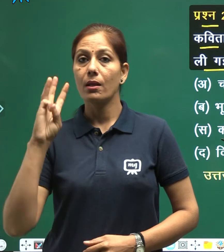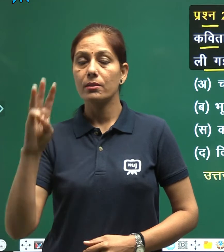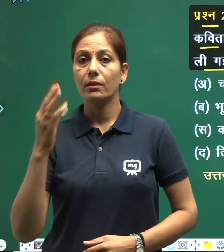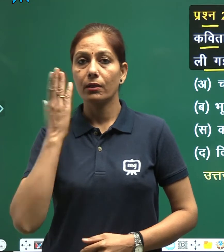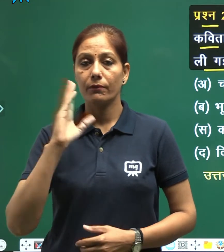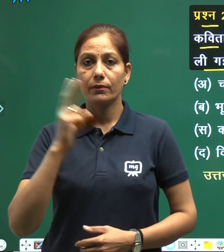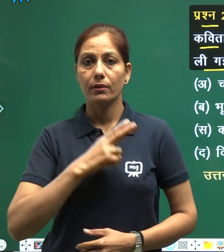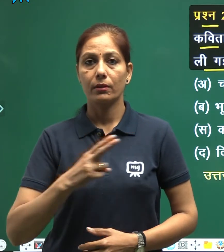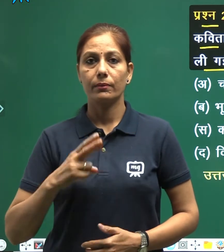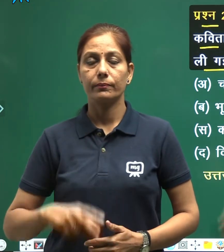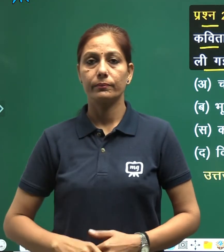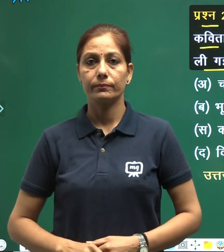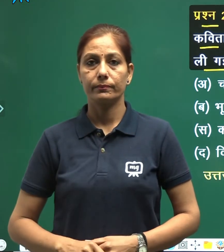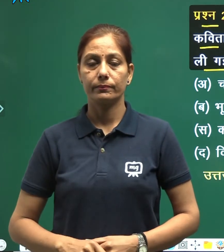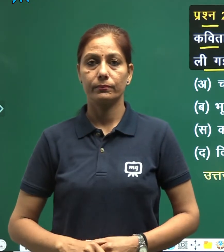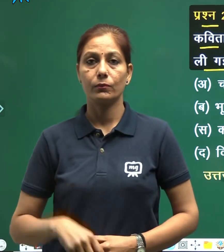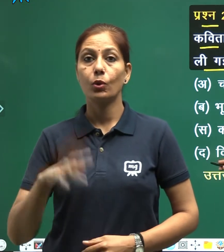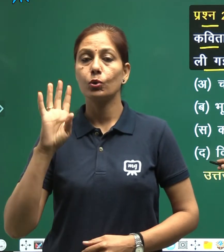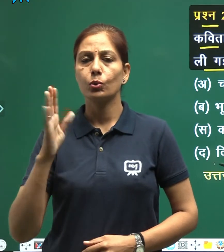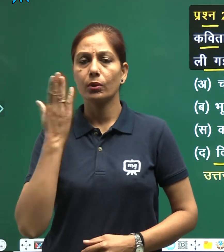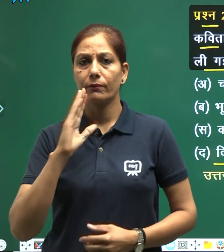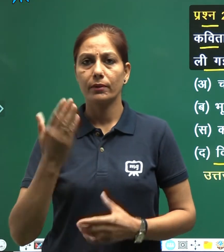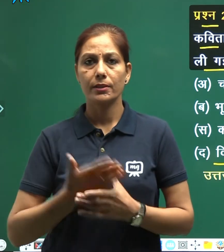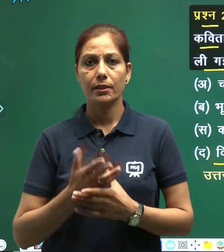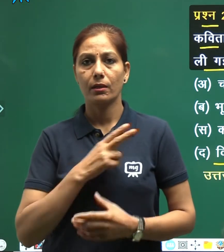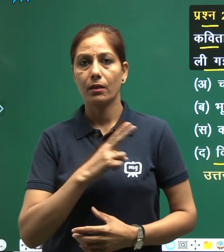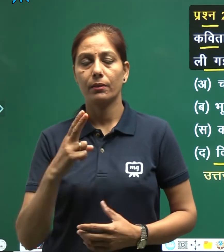काठ का सपना, चौथा विपात्र।